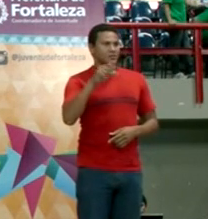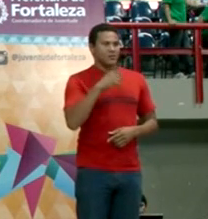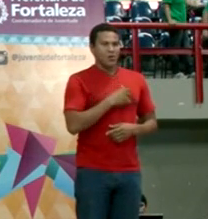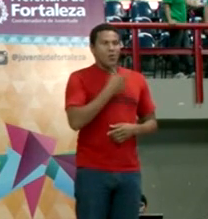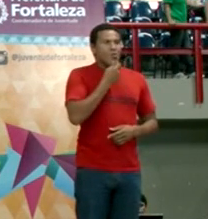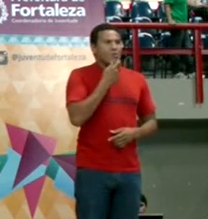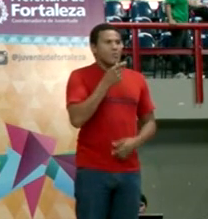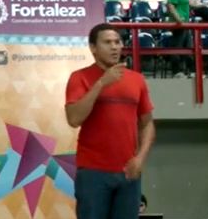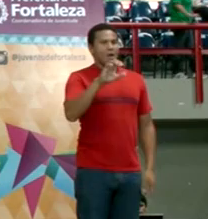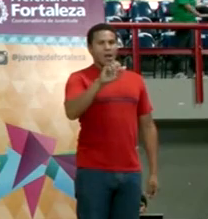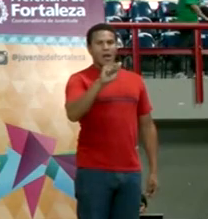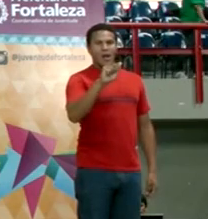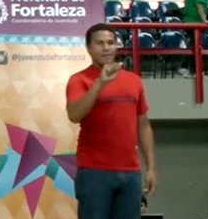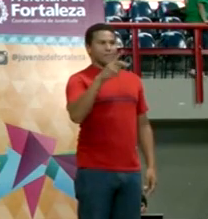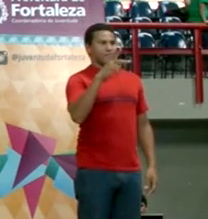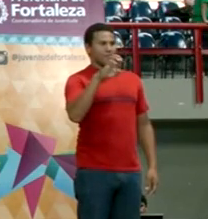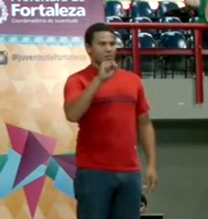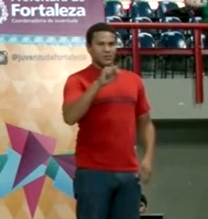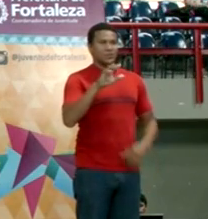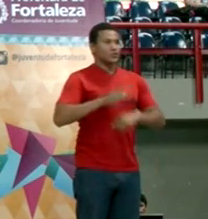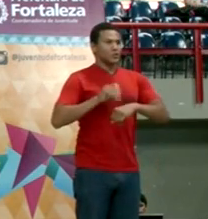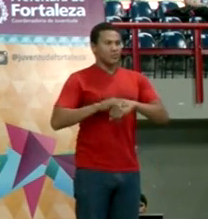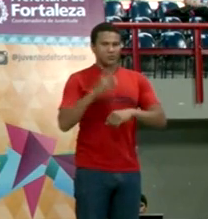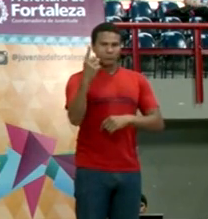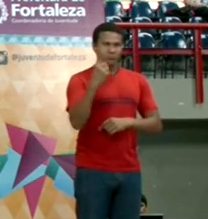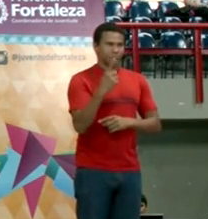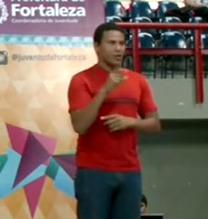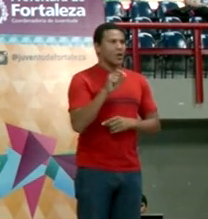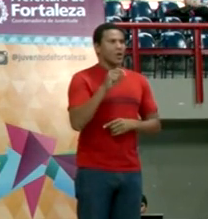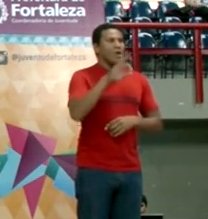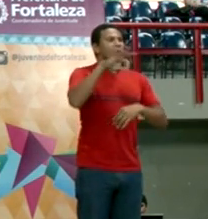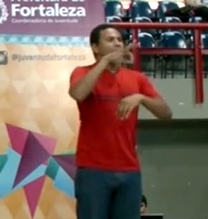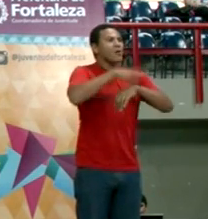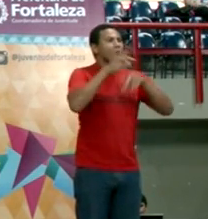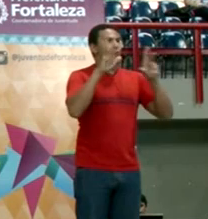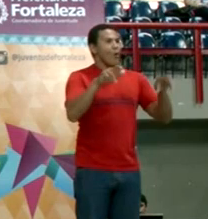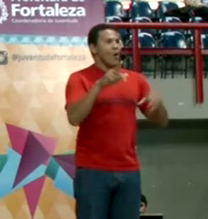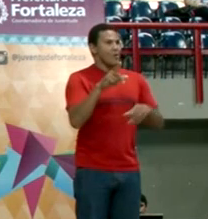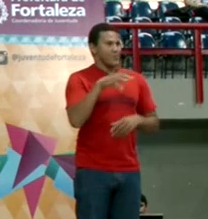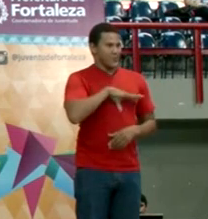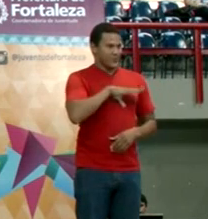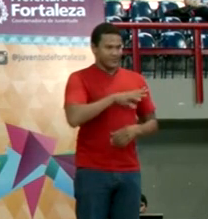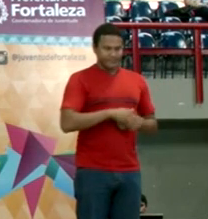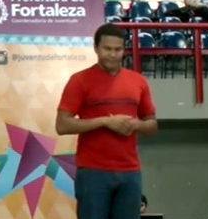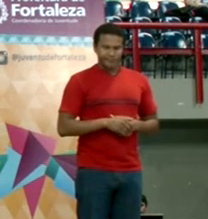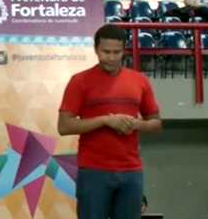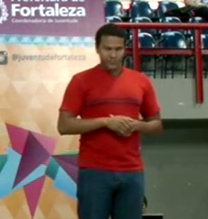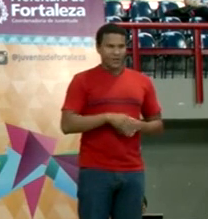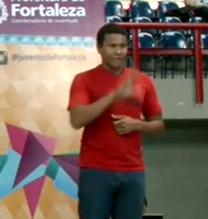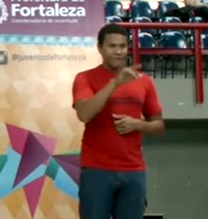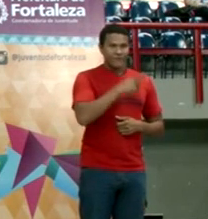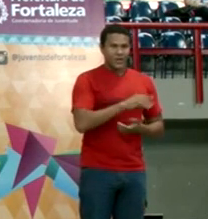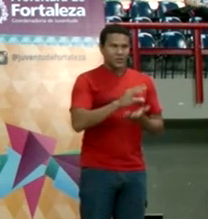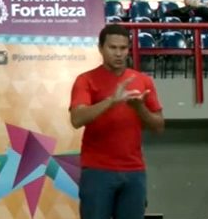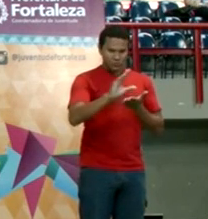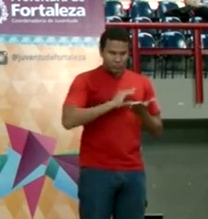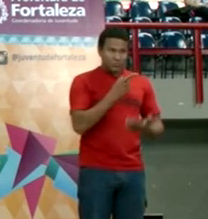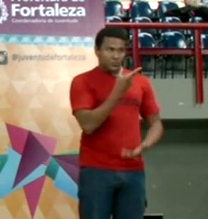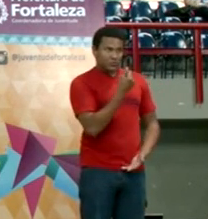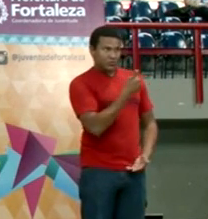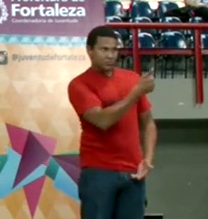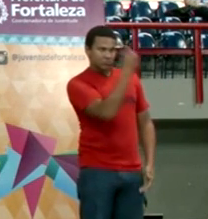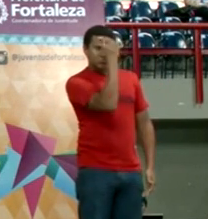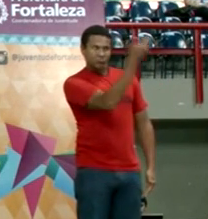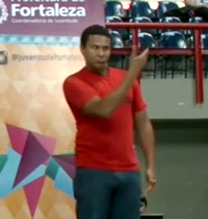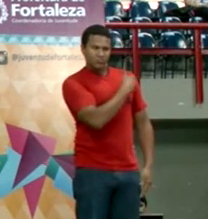português é abelha. Esse abelha, ele vai pegar o dinheiro da Rússia e vai impedir que a reunião da Áustria dê